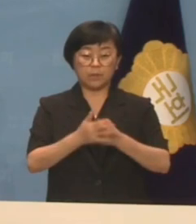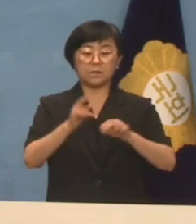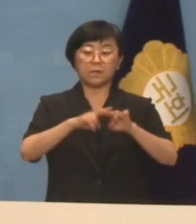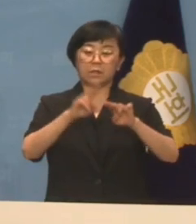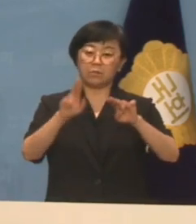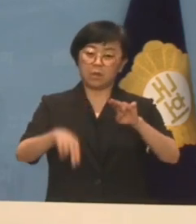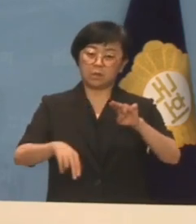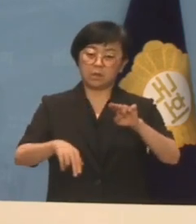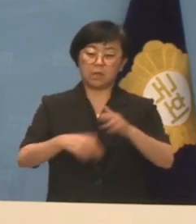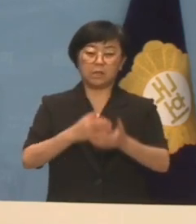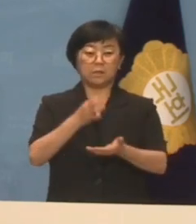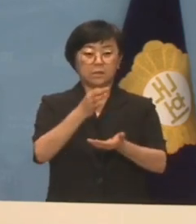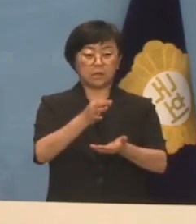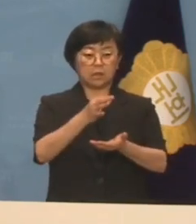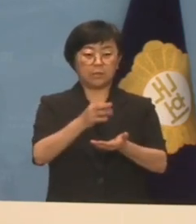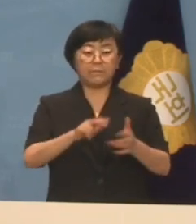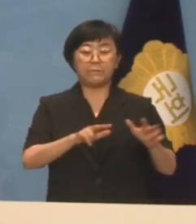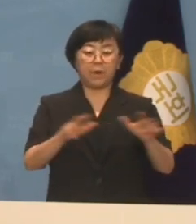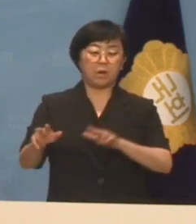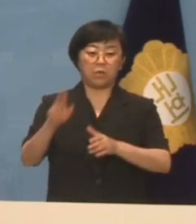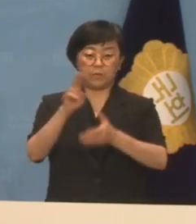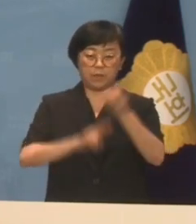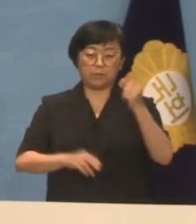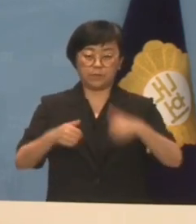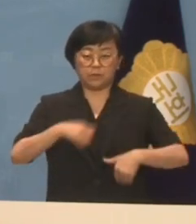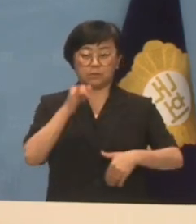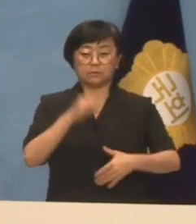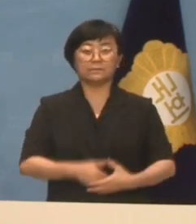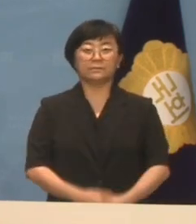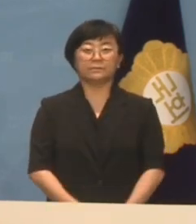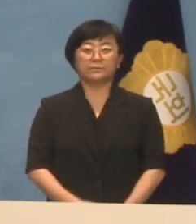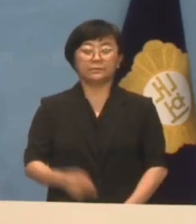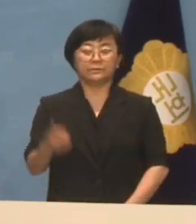사임하거나 보유 자산을 즉각 매각해야 한다.